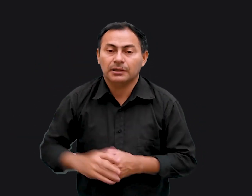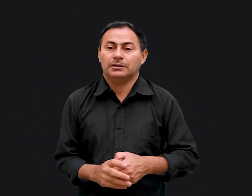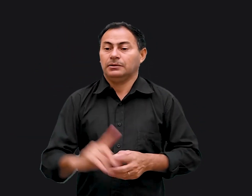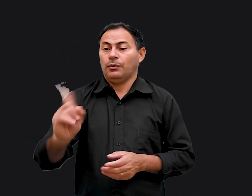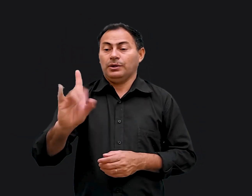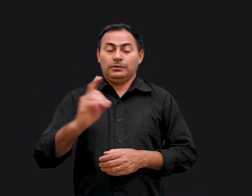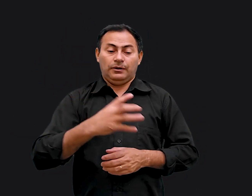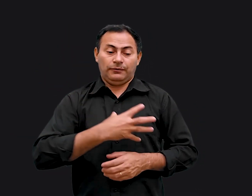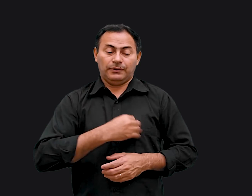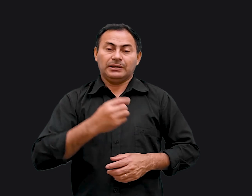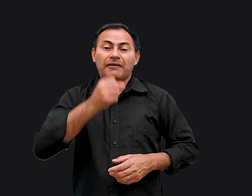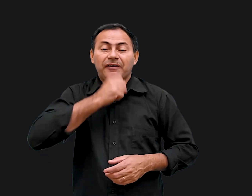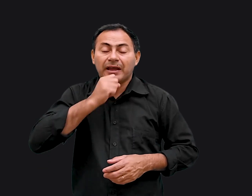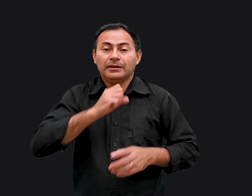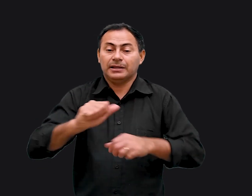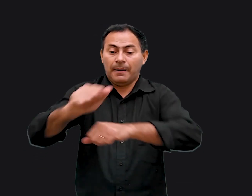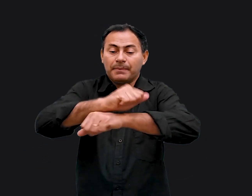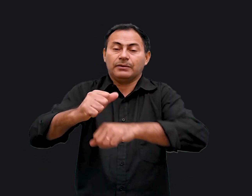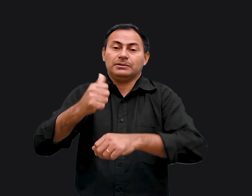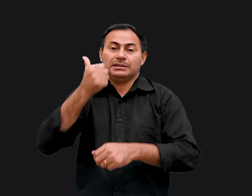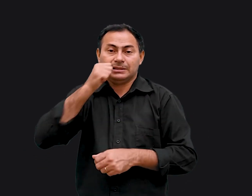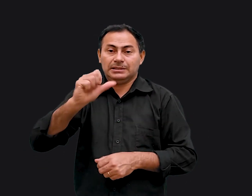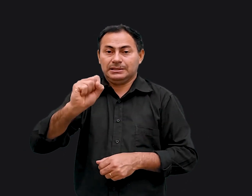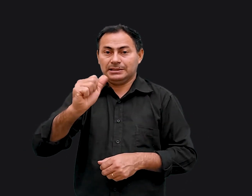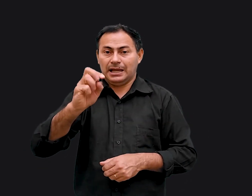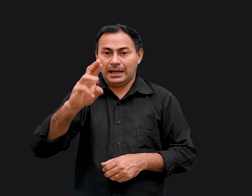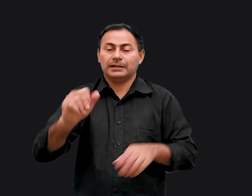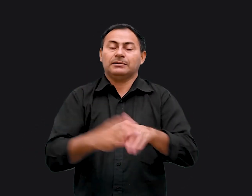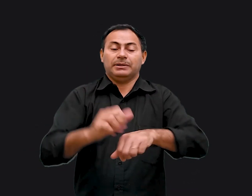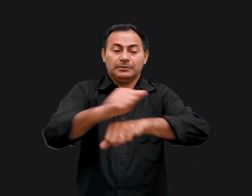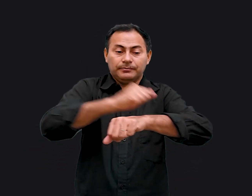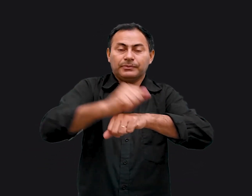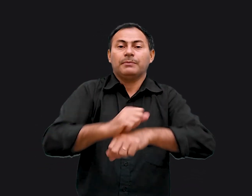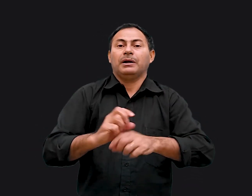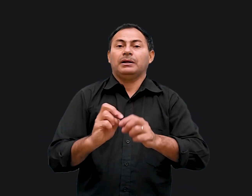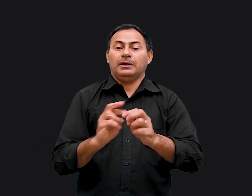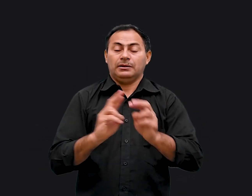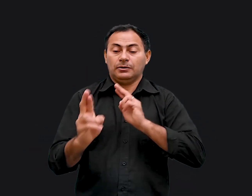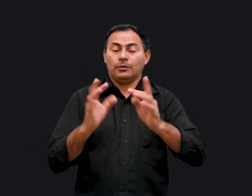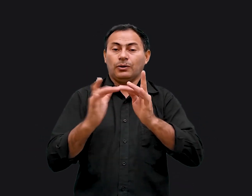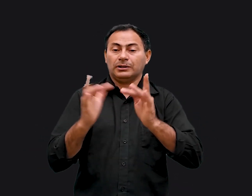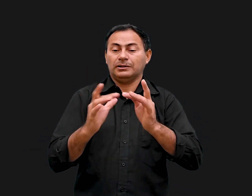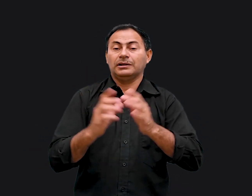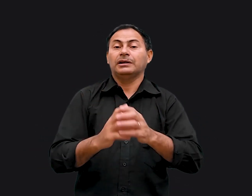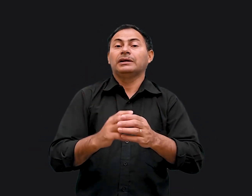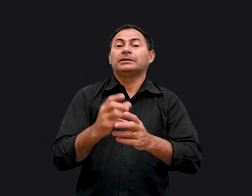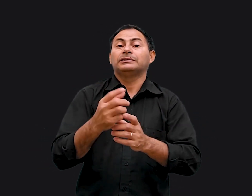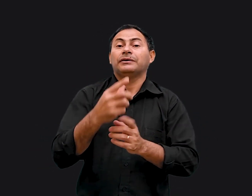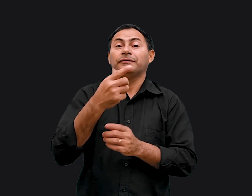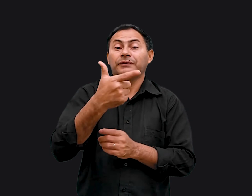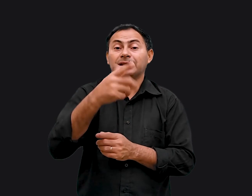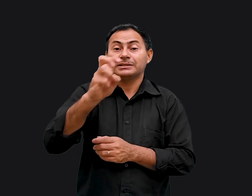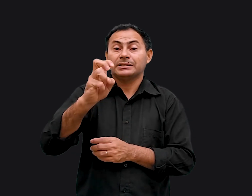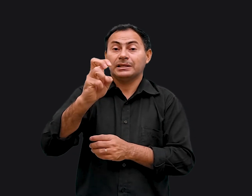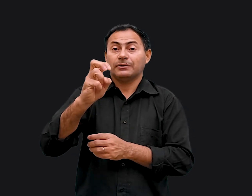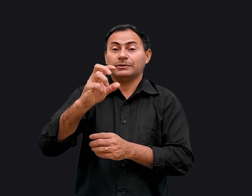era não apenas o fruto da velhice de Abraão e Sara, mas também a realização de 25 anos de espera na fé. Deus